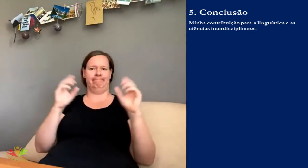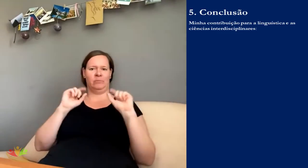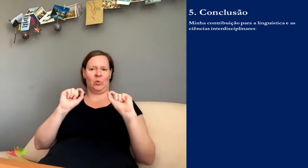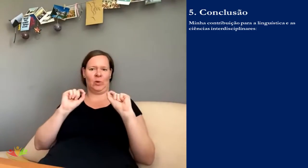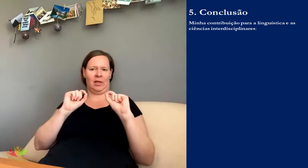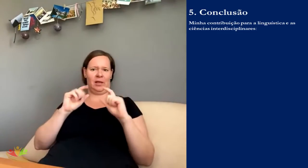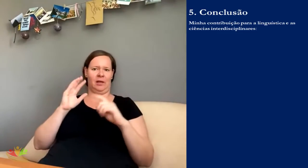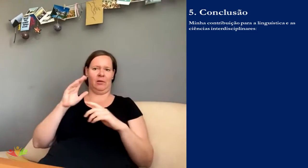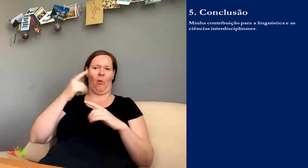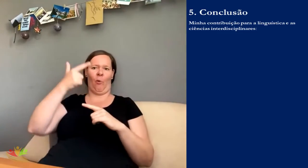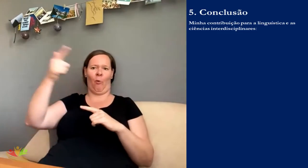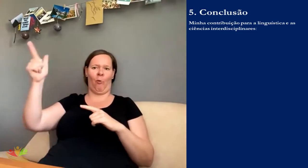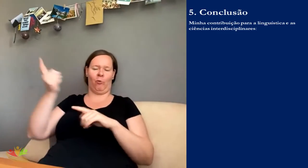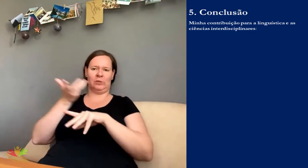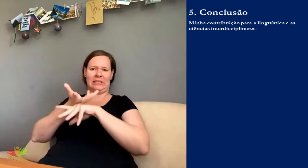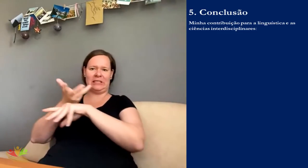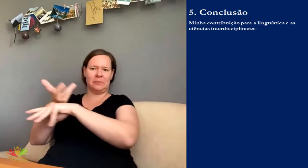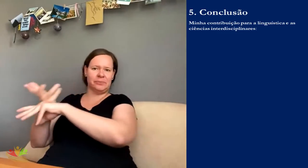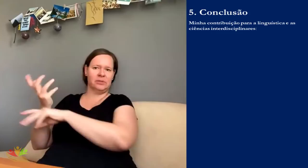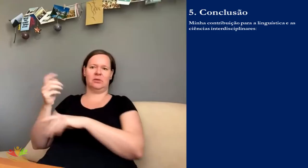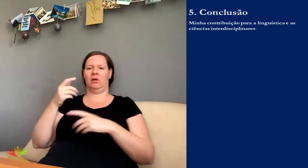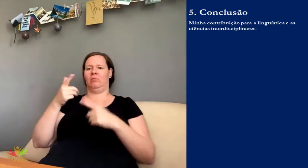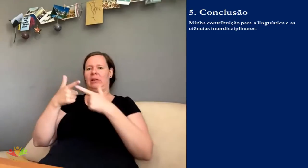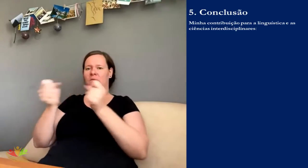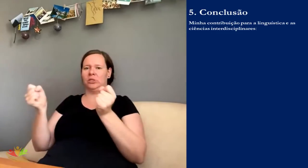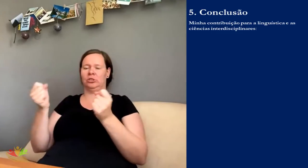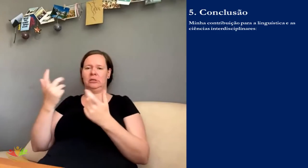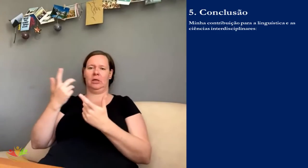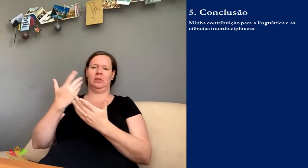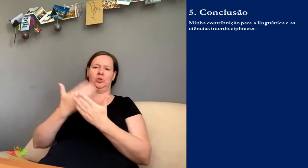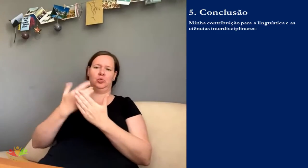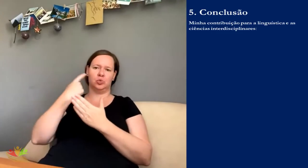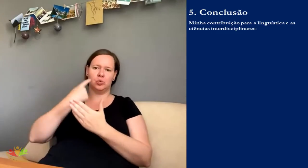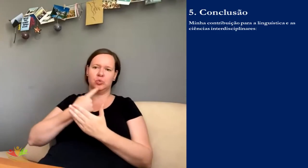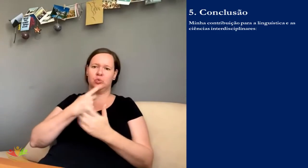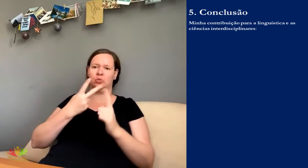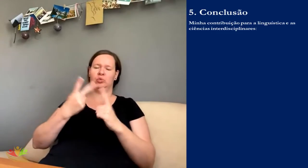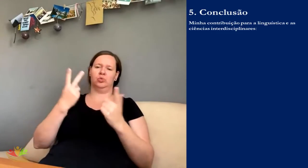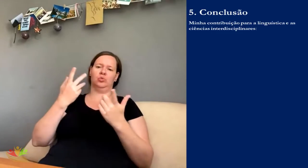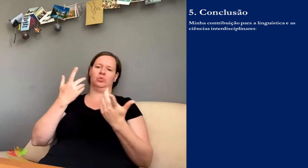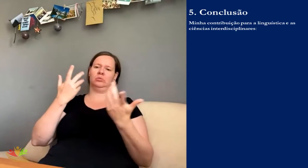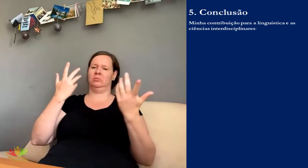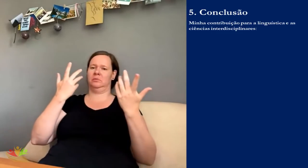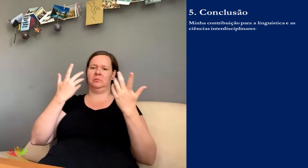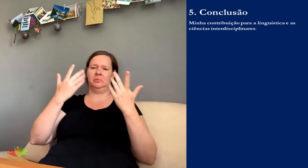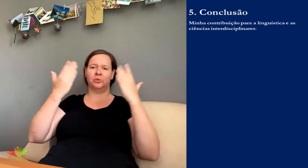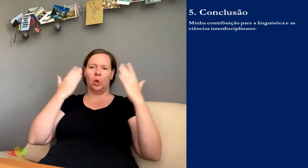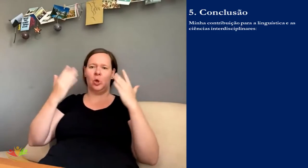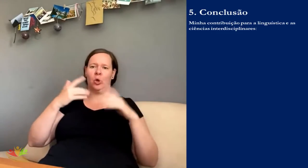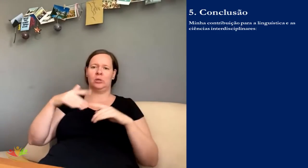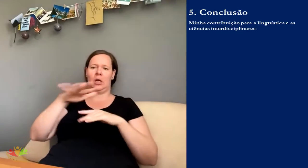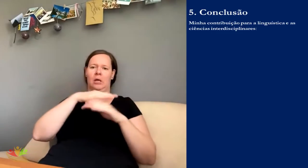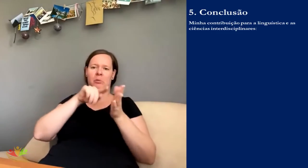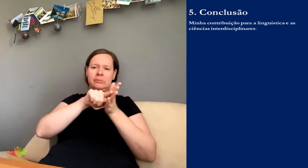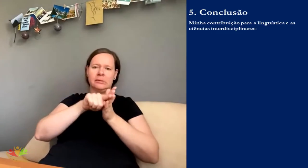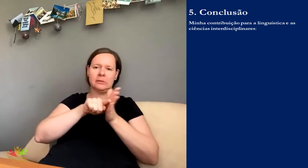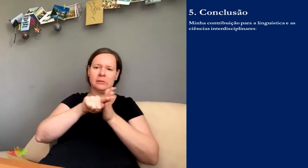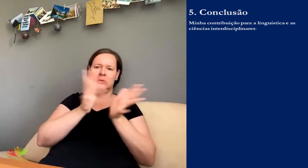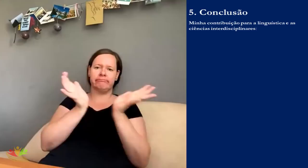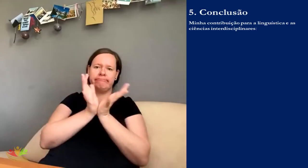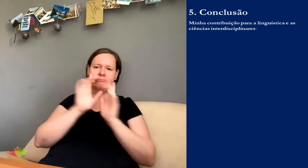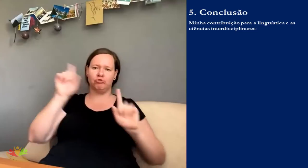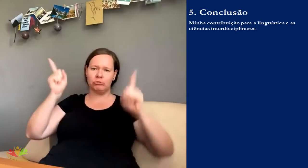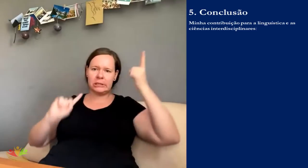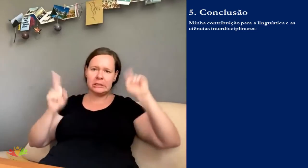para fechar a minha contribuição sobre a linguística, né, e também a minha contribuição para as ciências